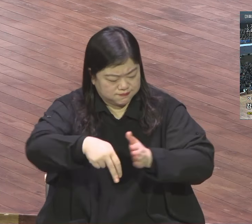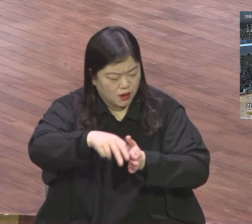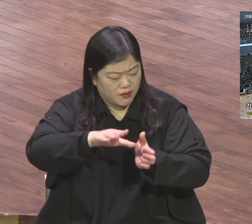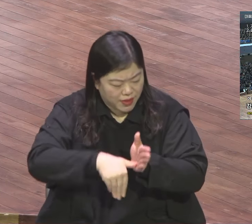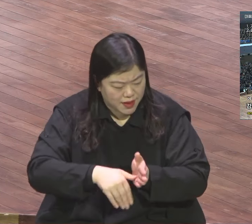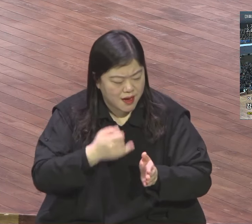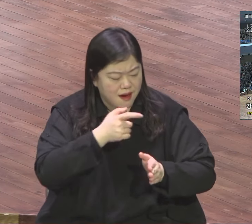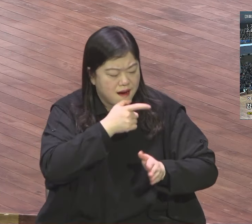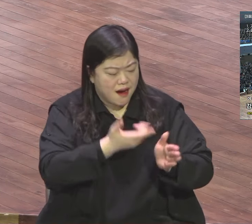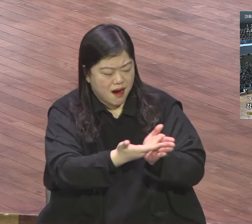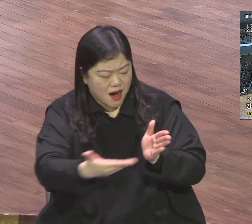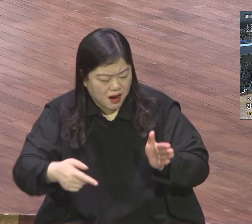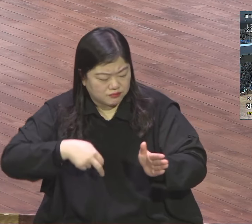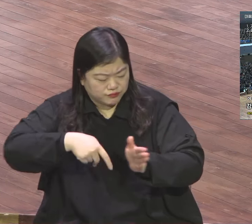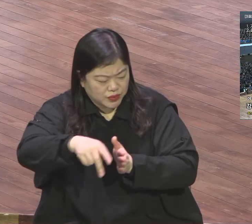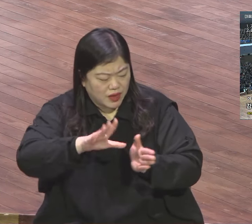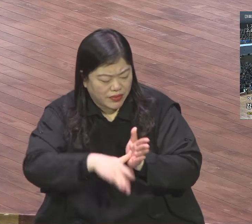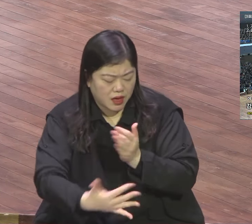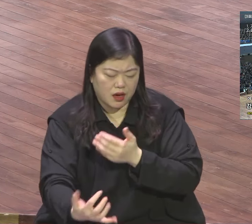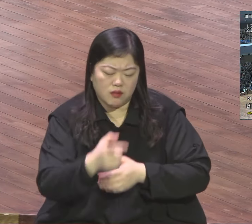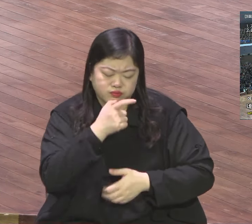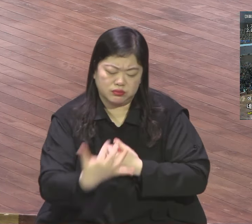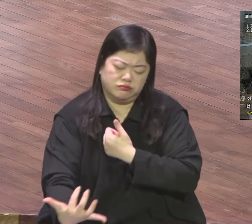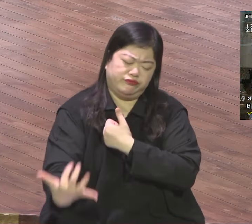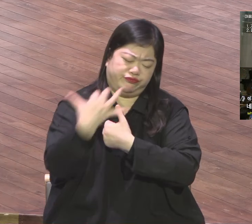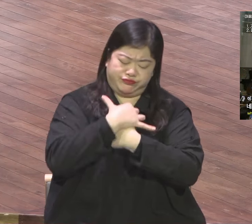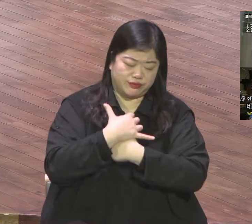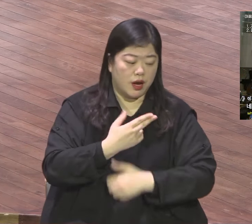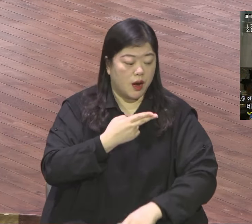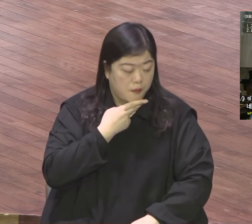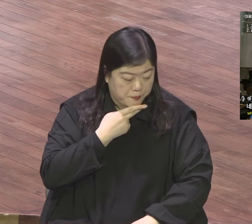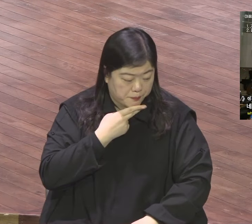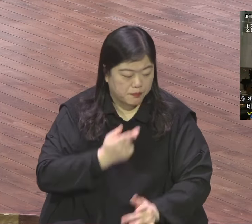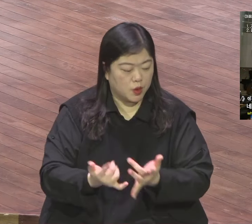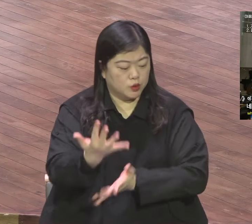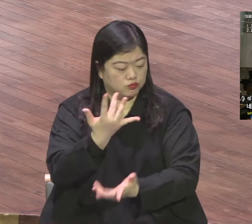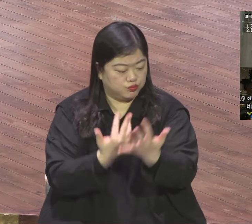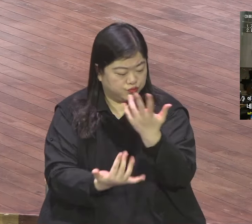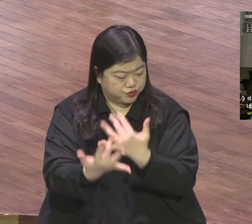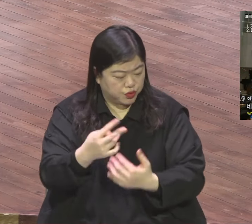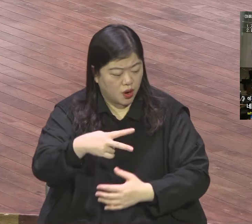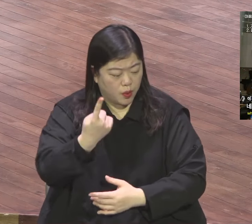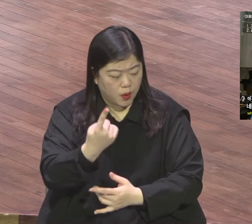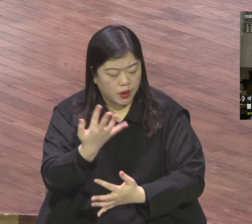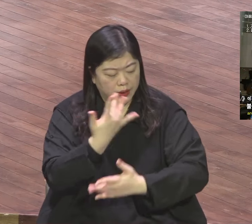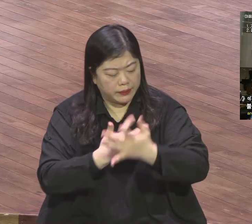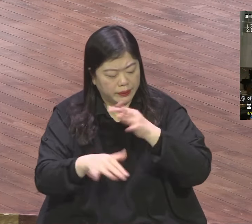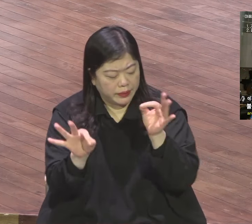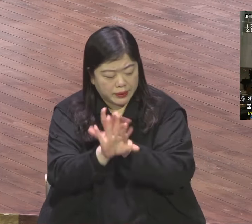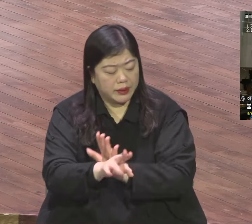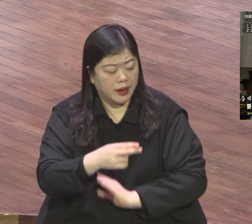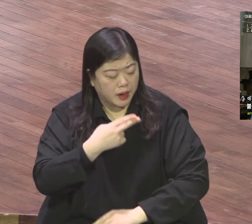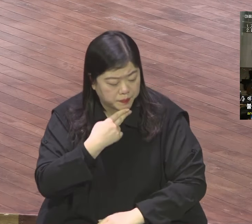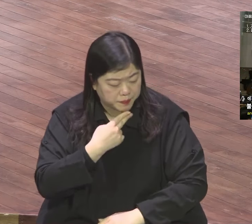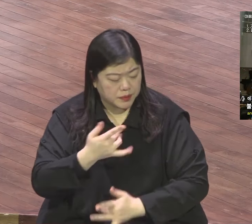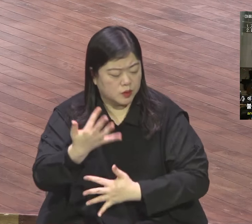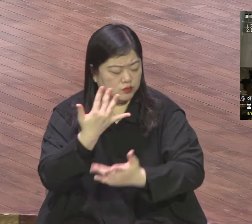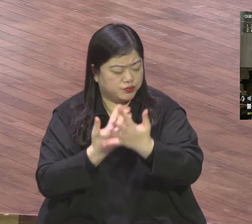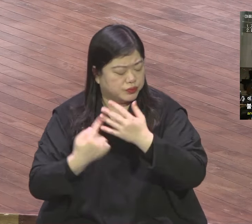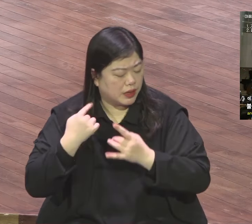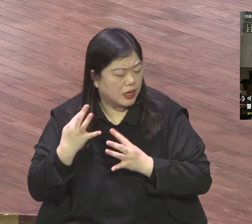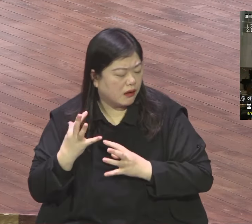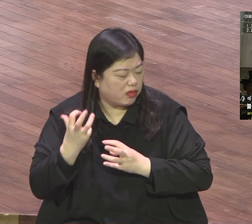건널 때에 물이 너를 침몰하지 못할 것이며 너가 불 가운데 지날 때도 타지지도 아니할 것이요 불꽃이 너를